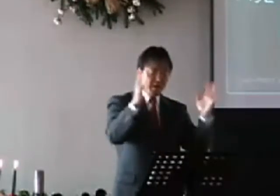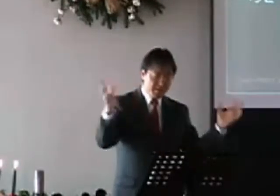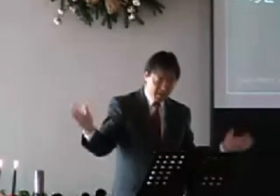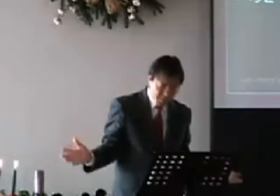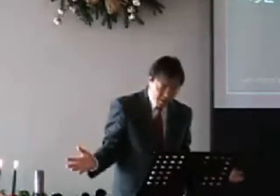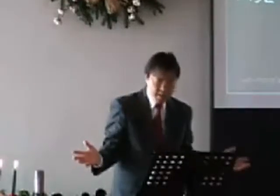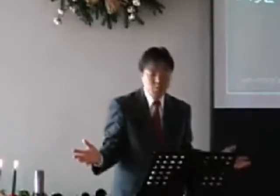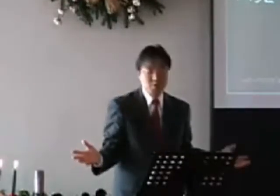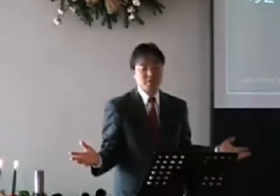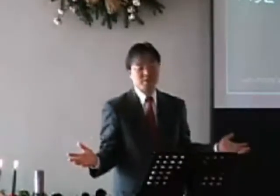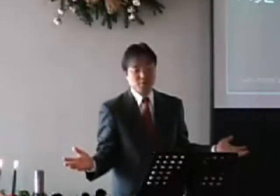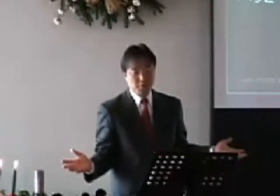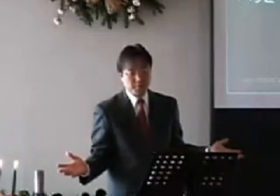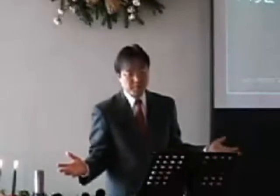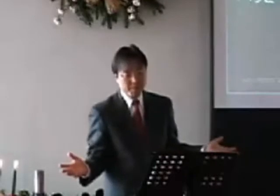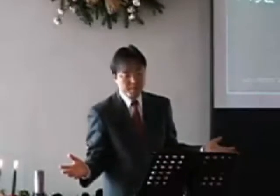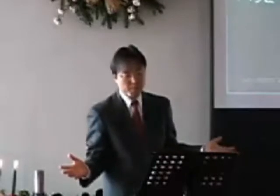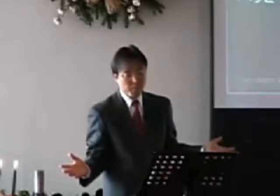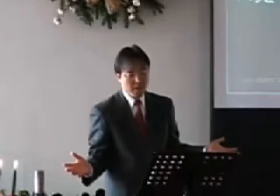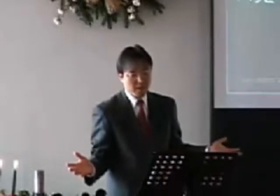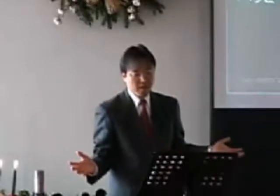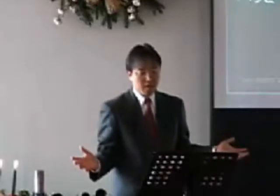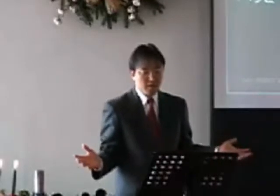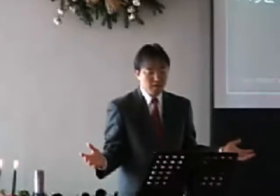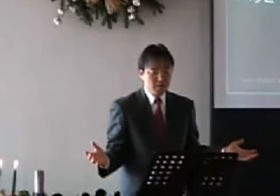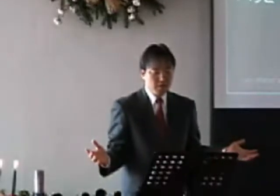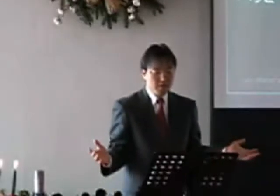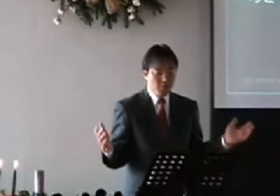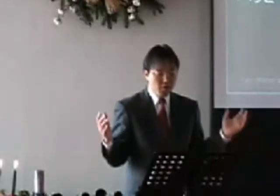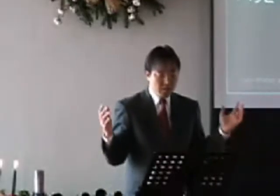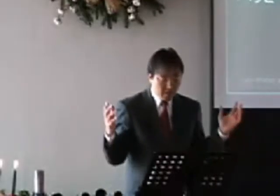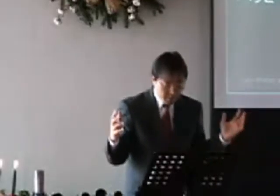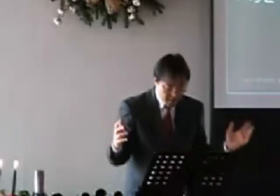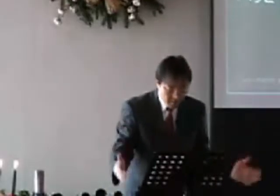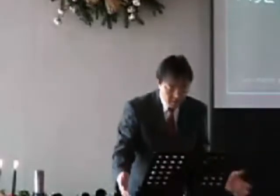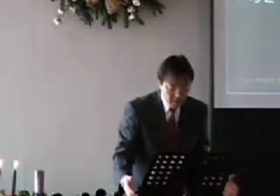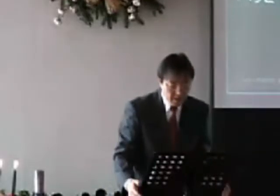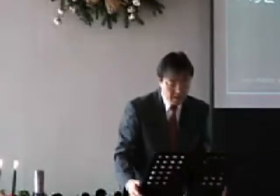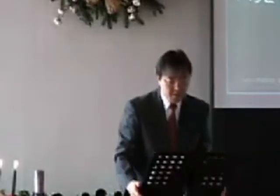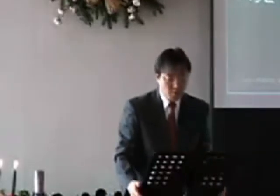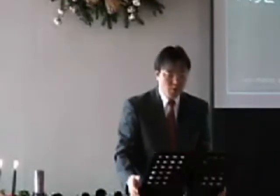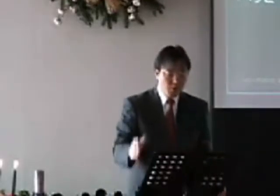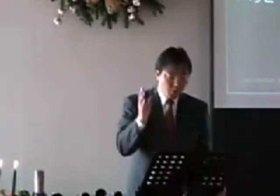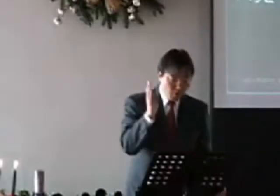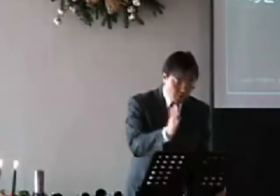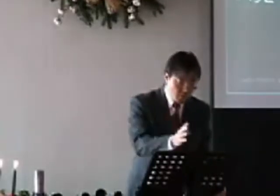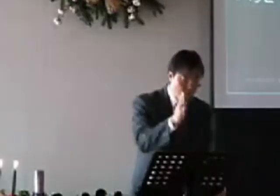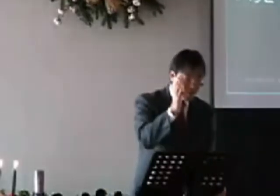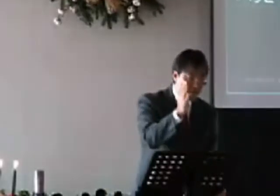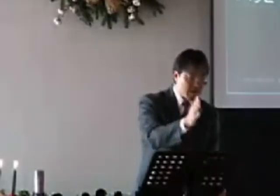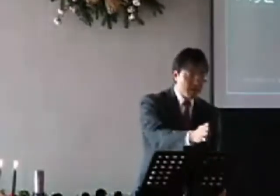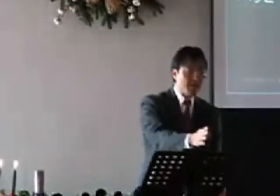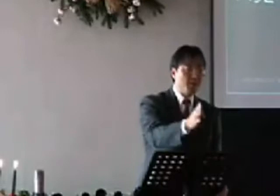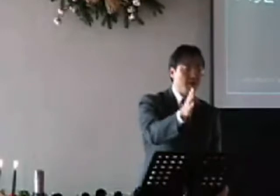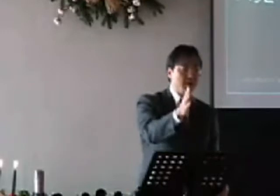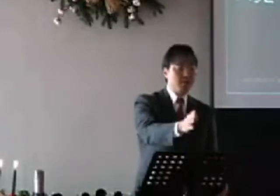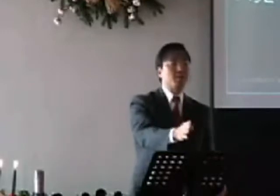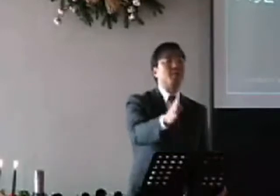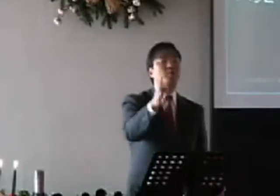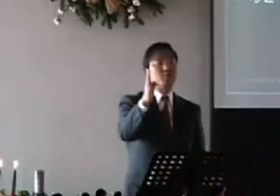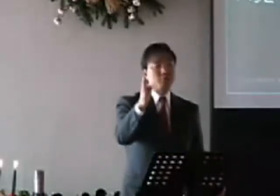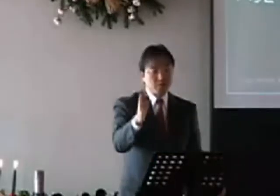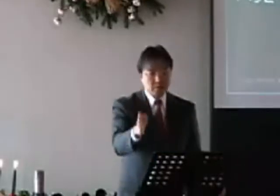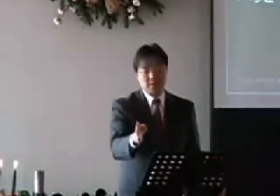あるいはこれからどうしていっていいかわからないような、そういう思いをしている人、あるいはもっと言えば人生真っ暗闇だなと思っているような人、